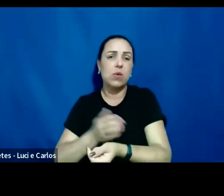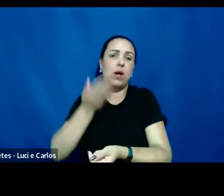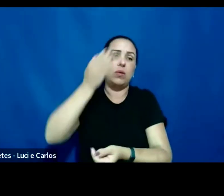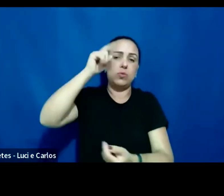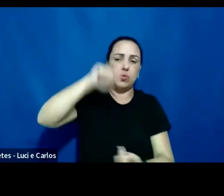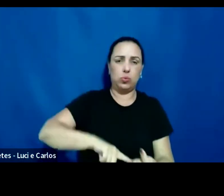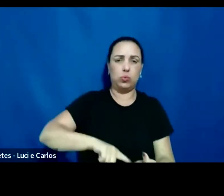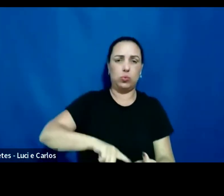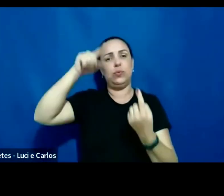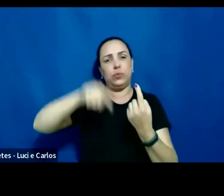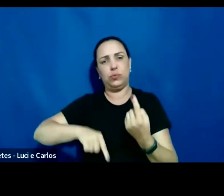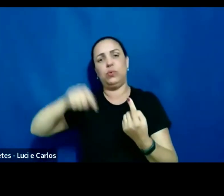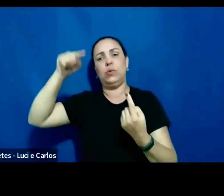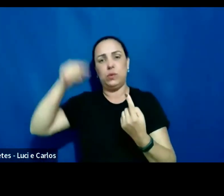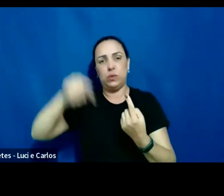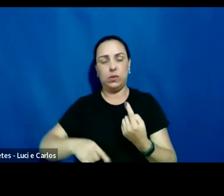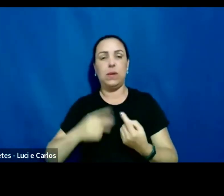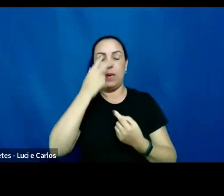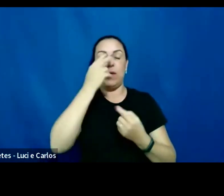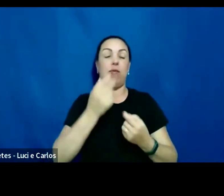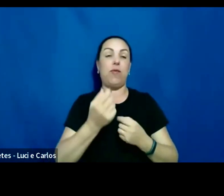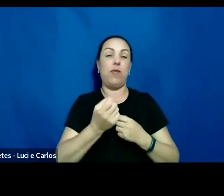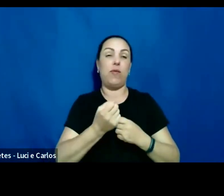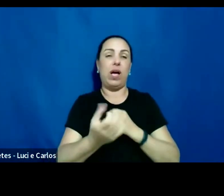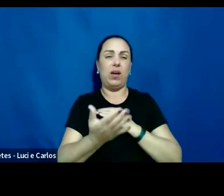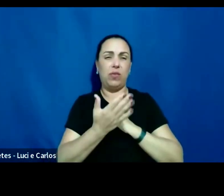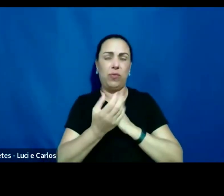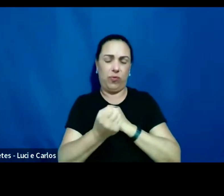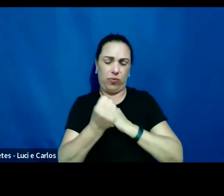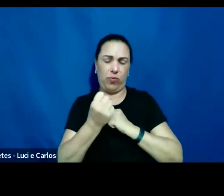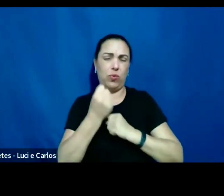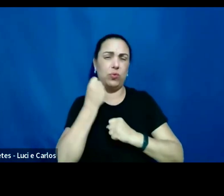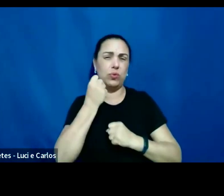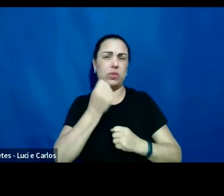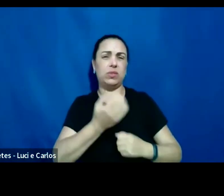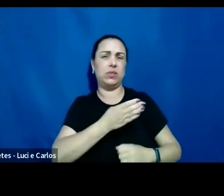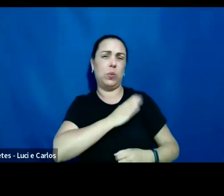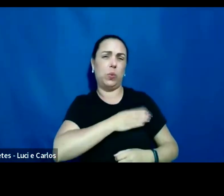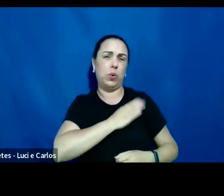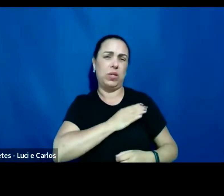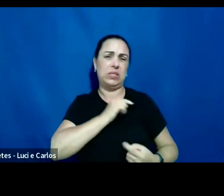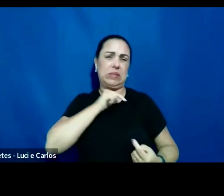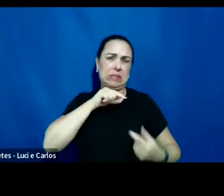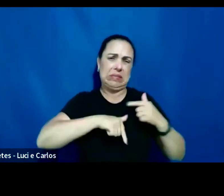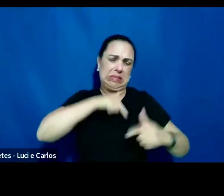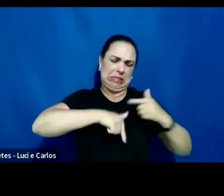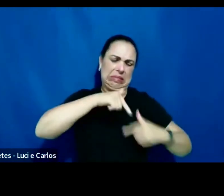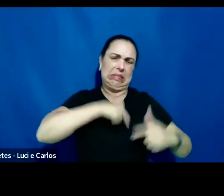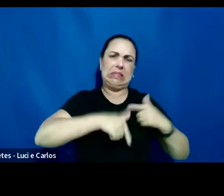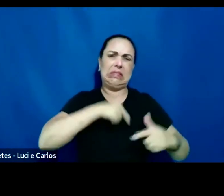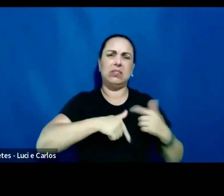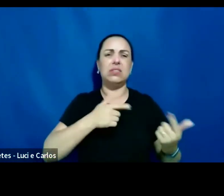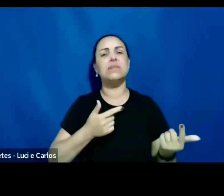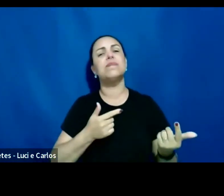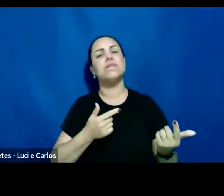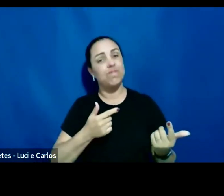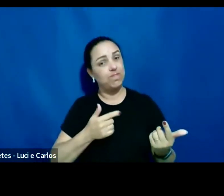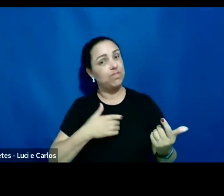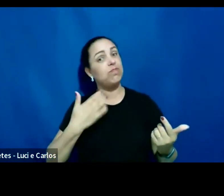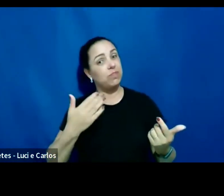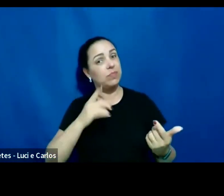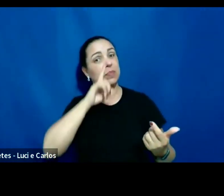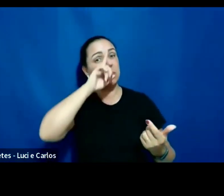Isso pode ser uma causa de trombose. Não é categórico, mas pode ser um fator que